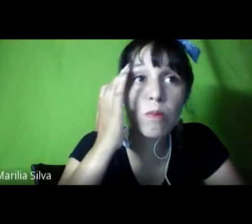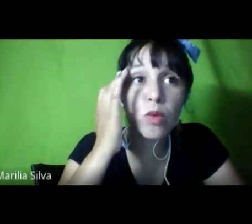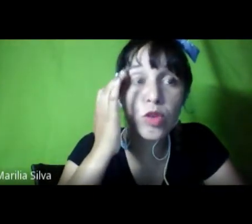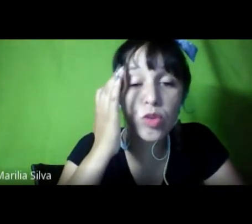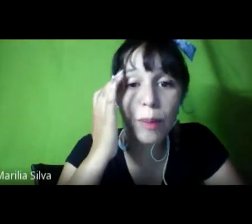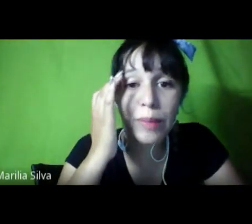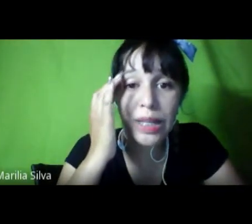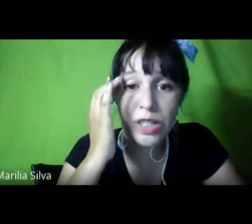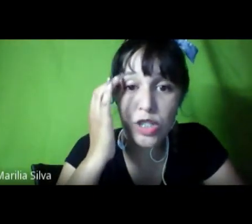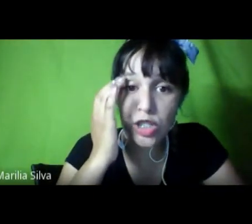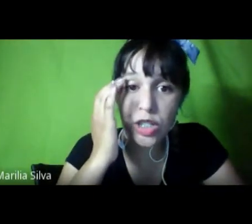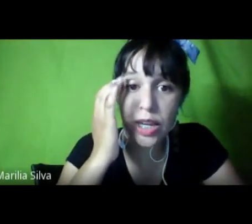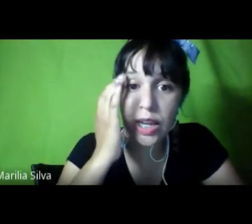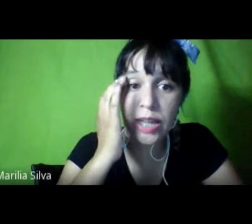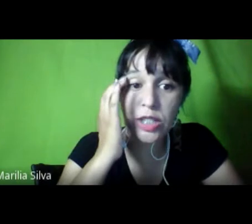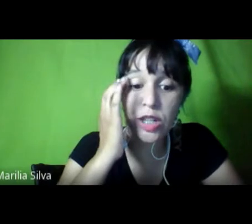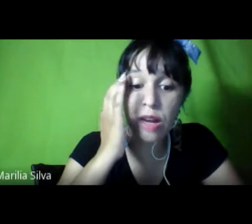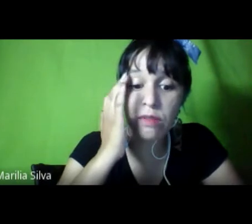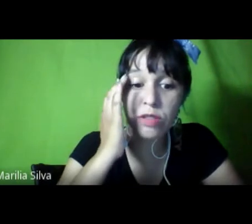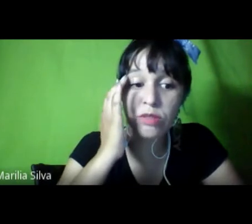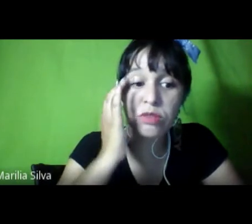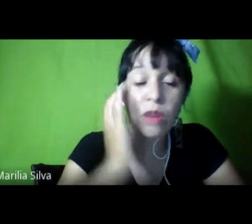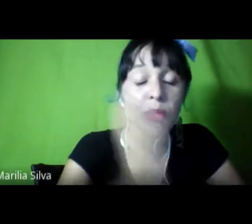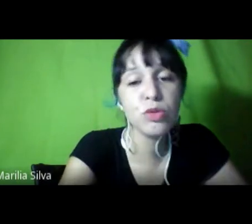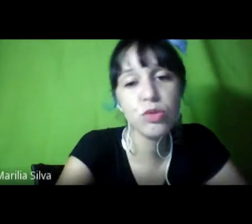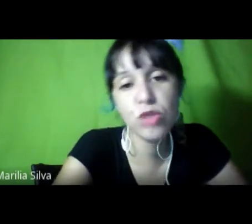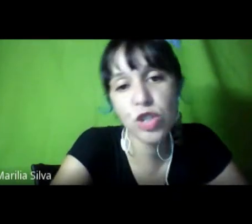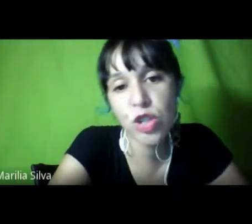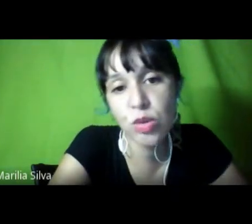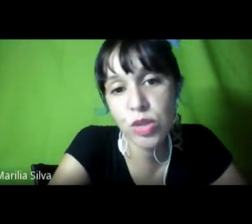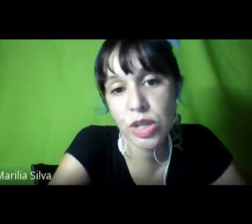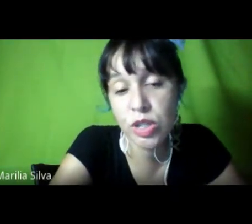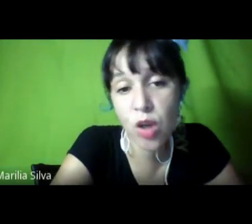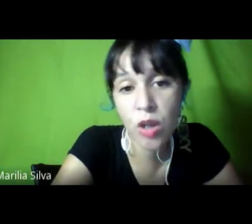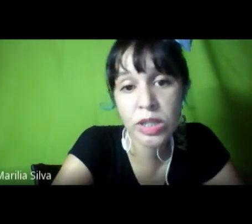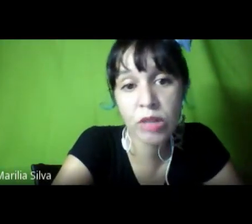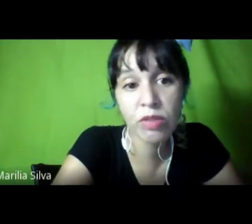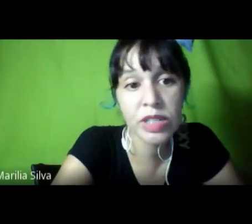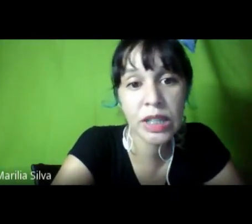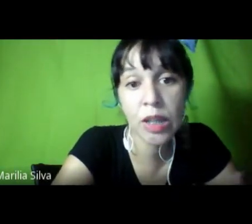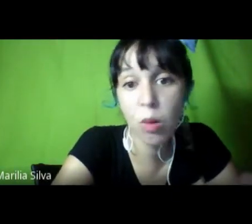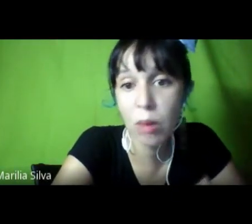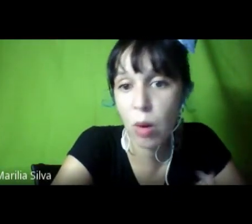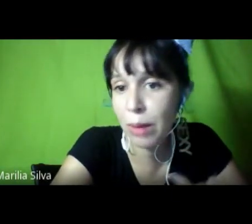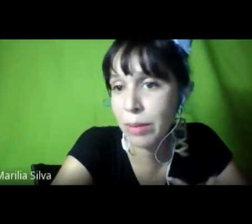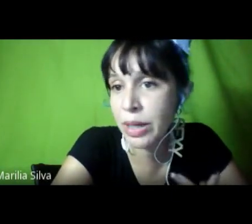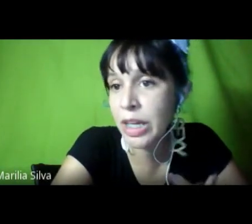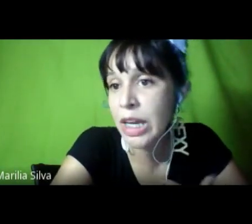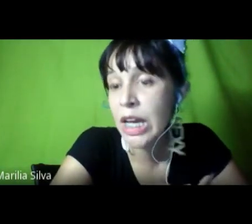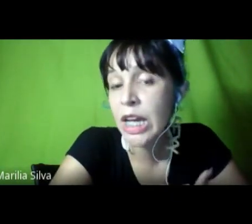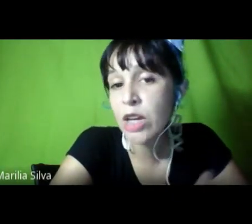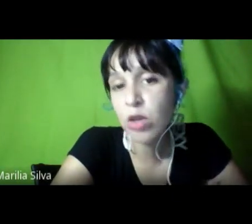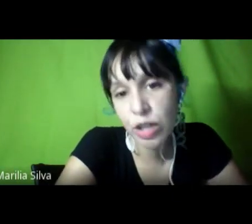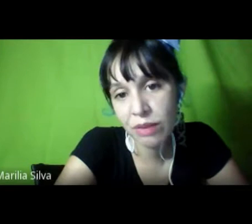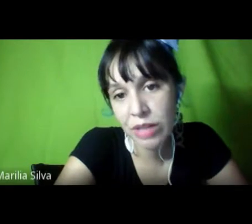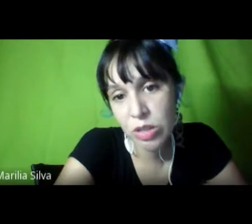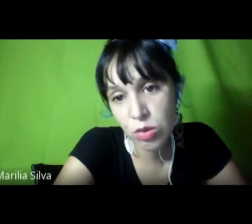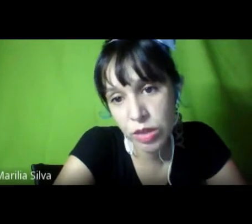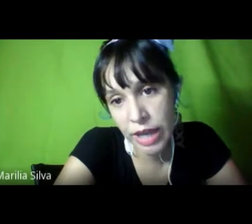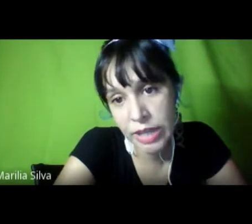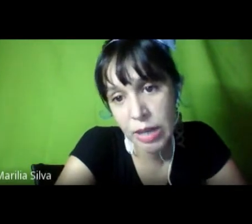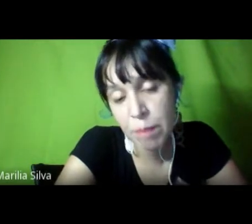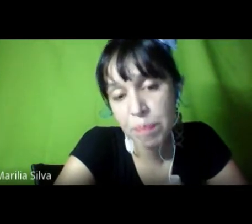acontecia muito com a meningite, né? Ela chegava de forma muito sutil, silenciosa, não fazia tão mal para a mãe e ocasionava